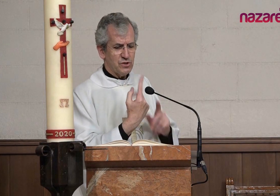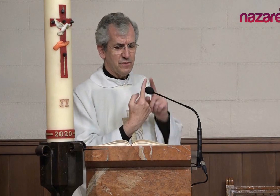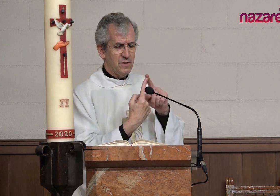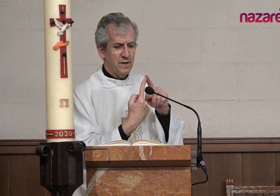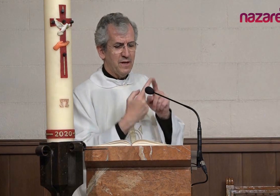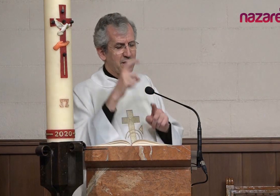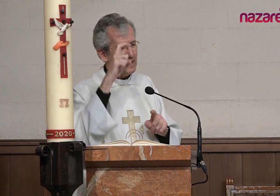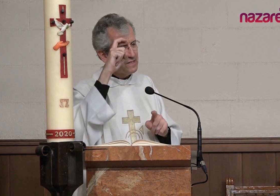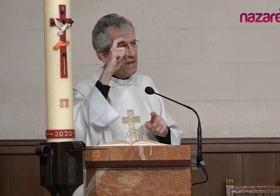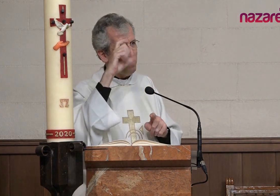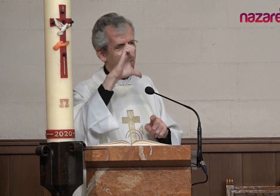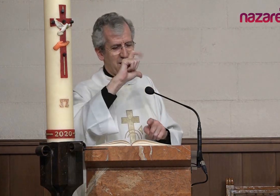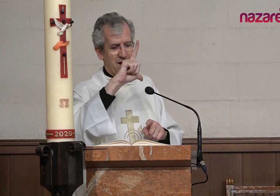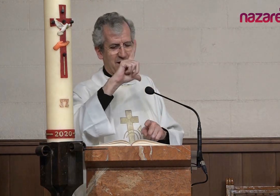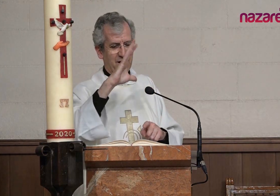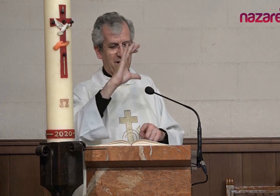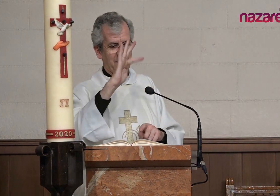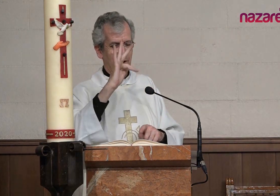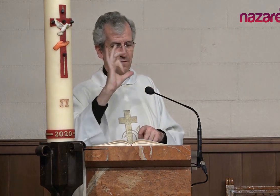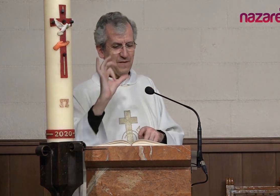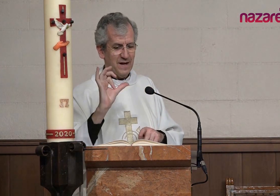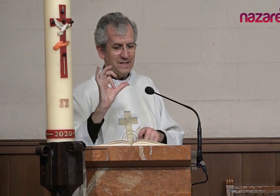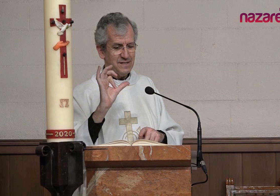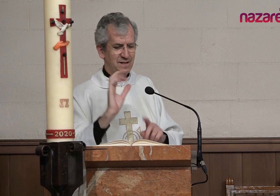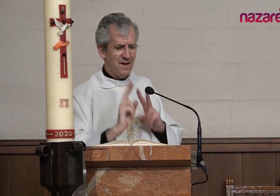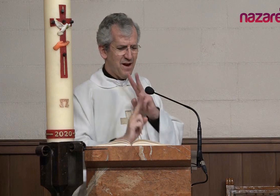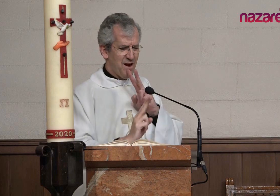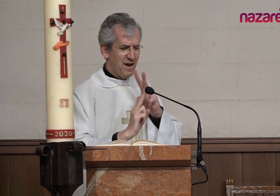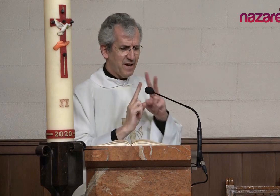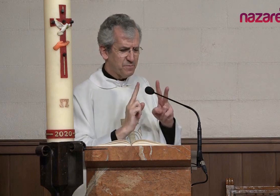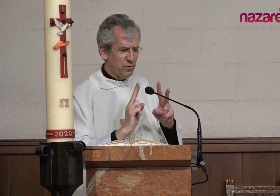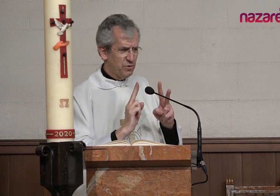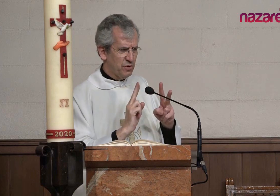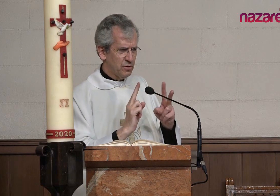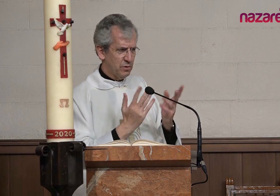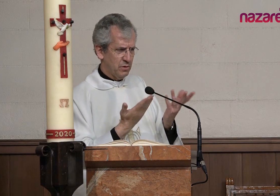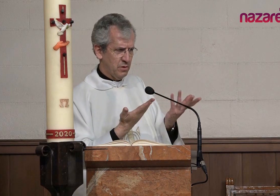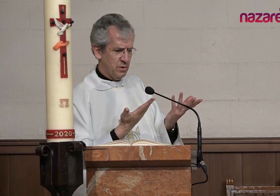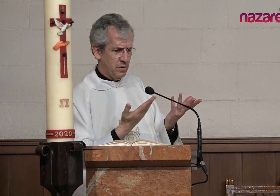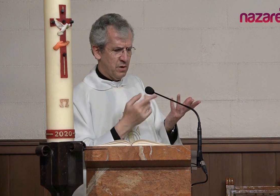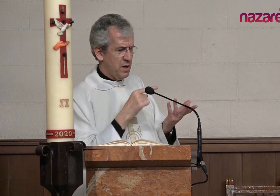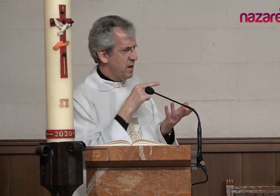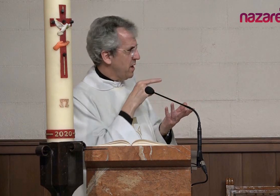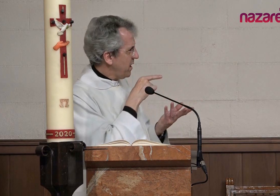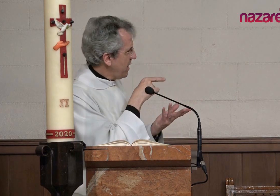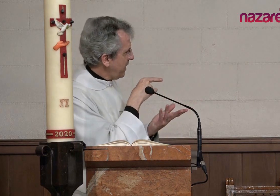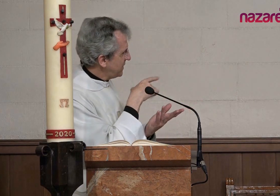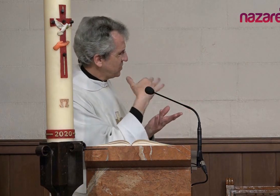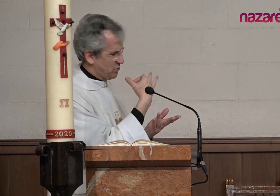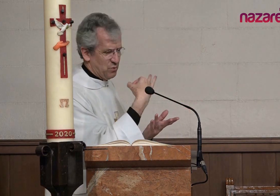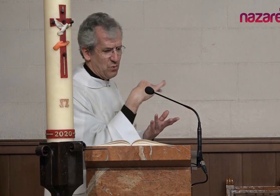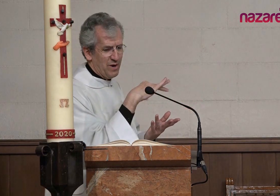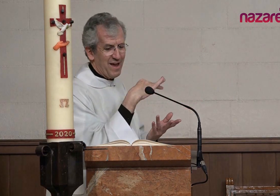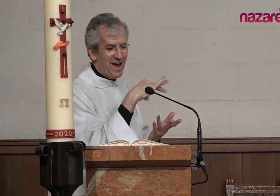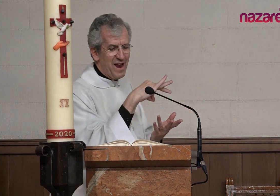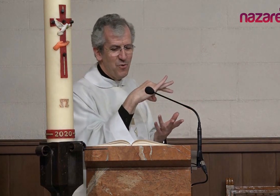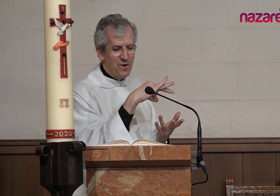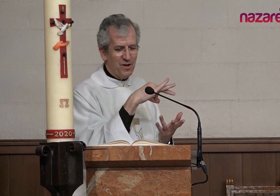ellos, que se llamaba Cleofás, le respondió: ¿eres tú el